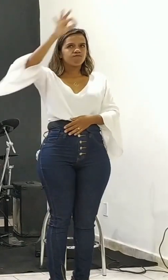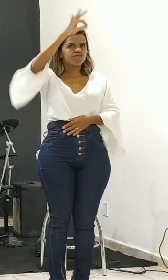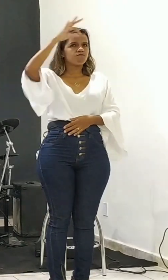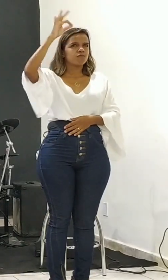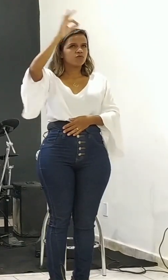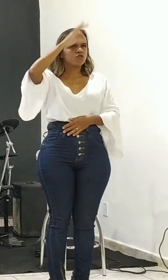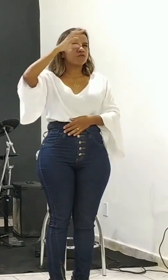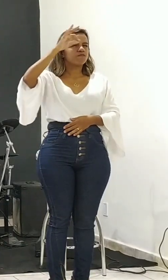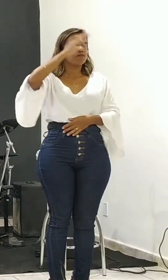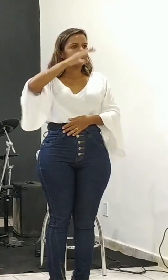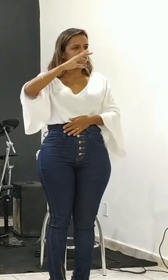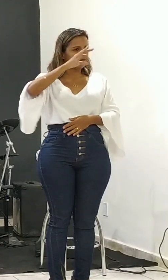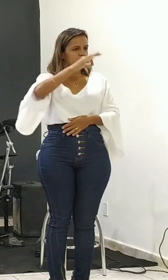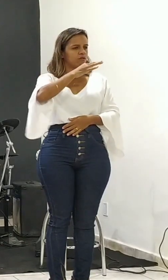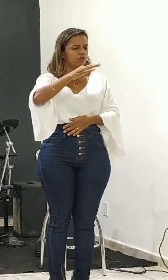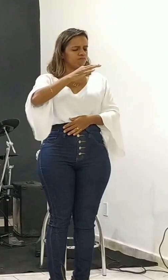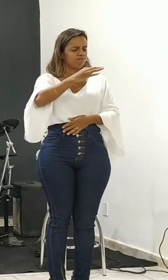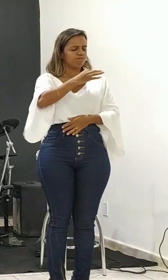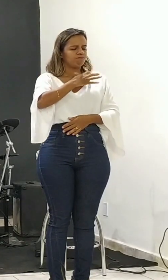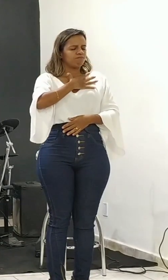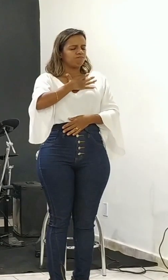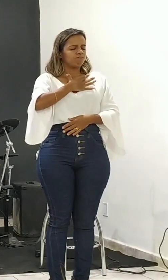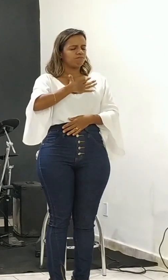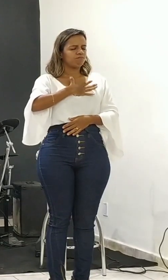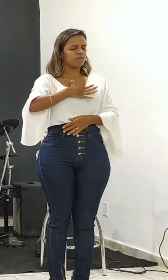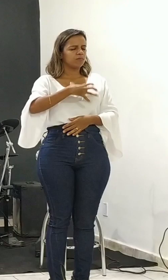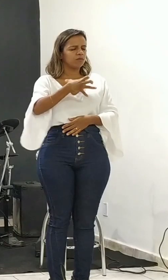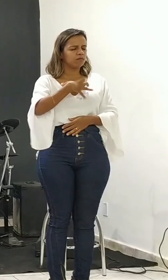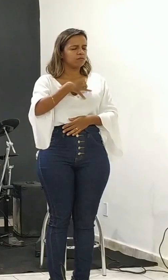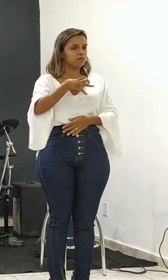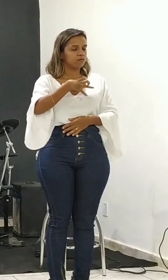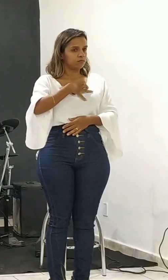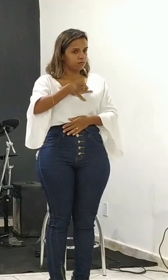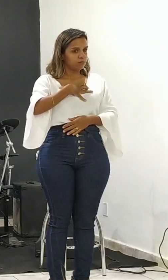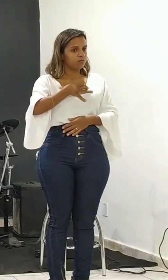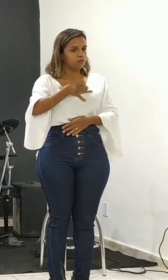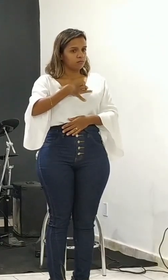Deus se movendo dentro dele. Deus enviou aos